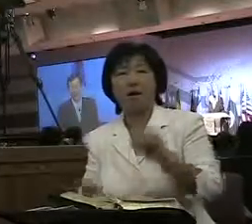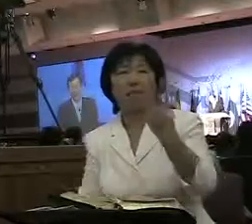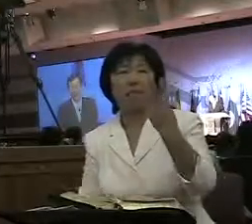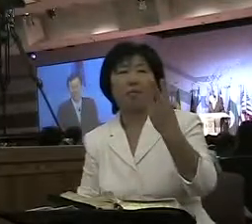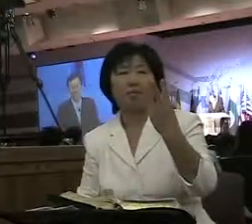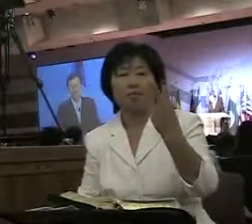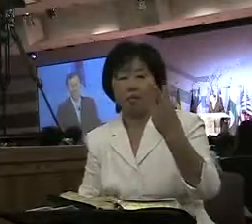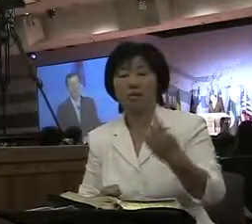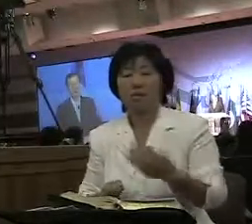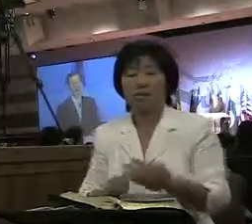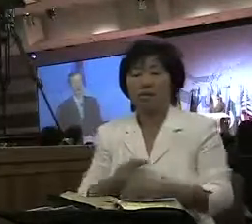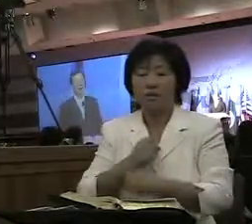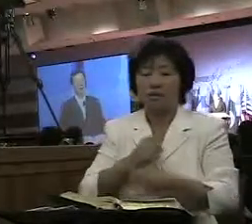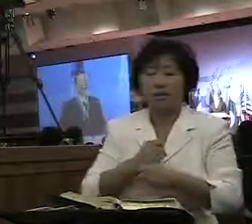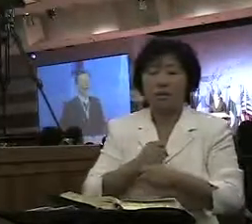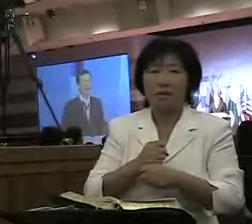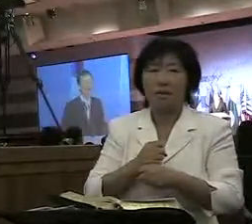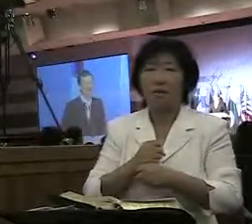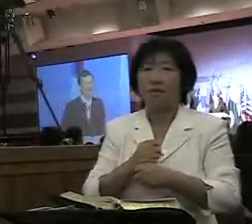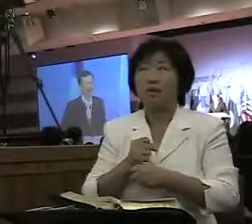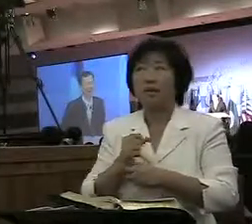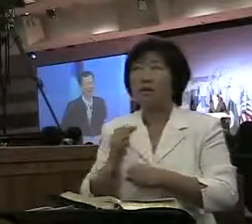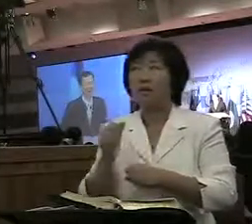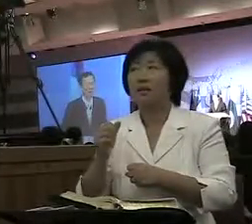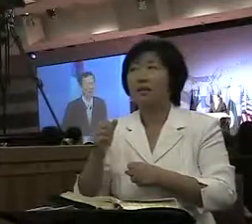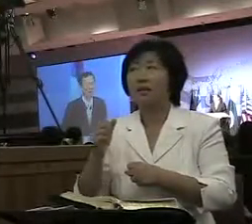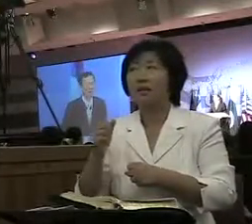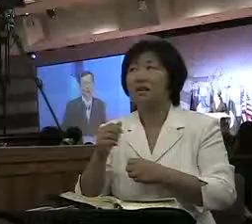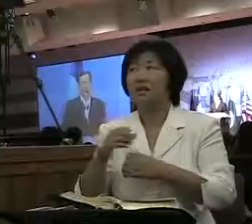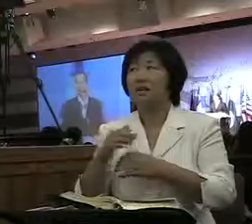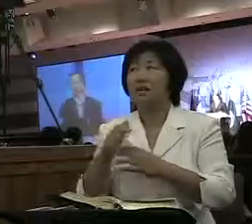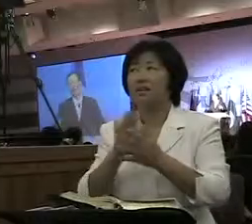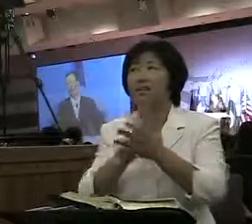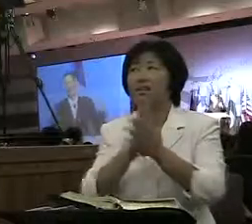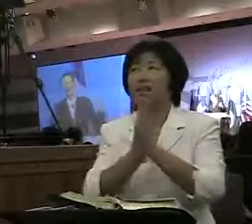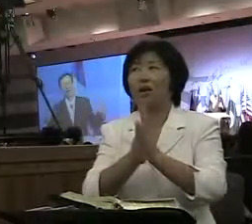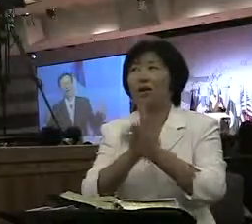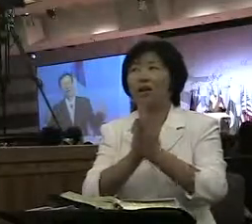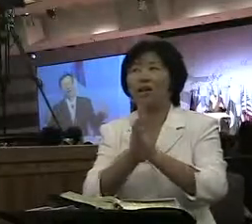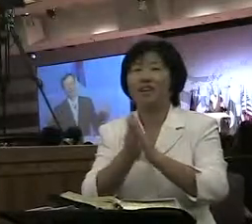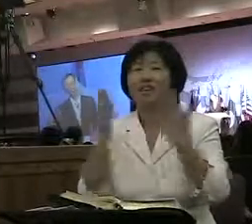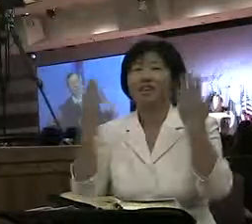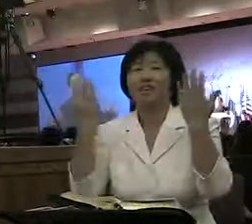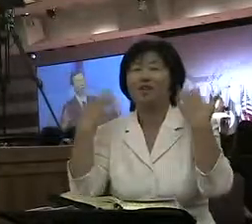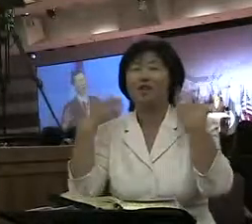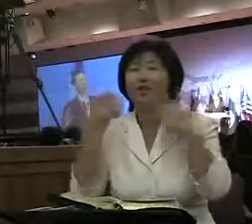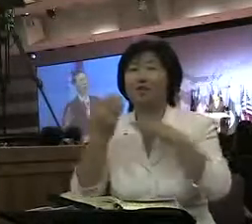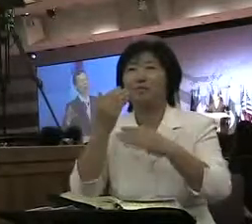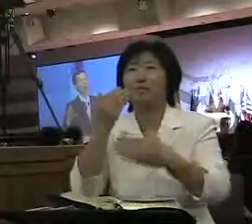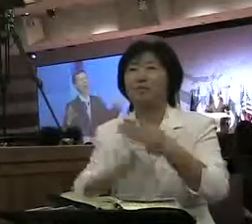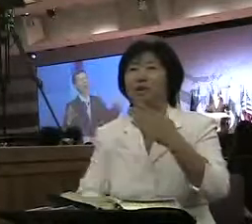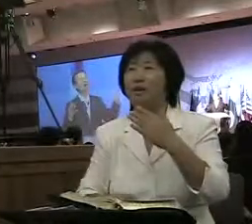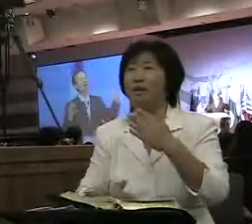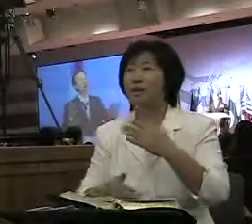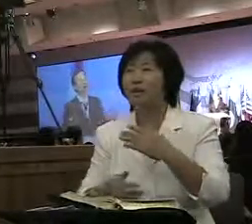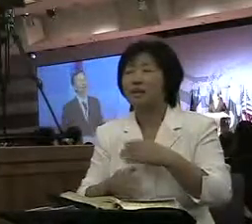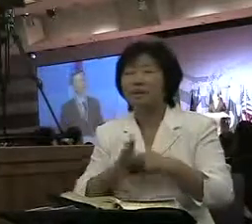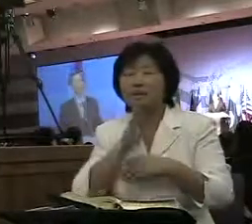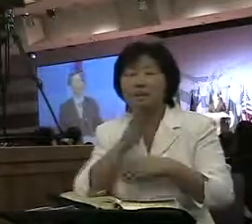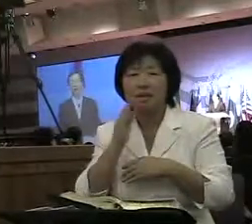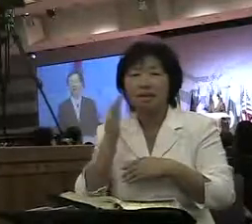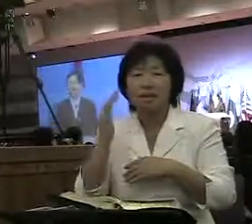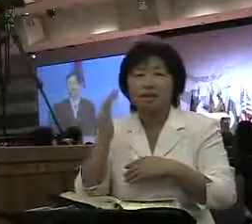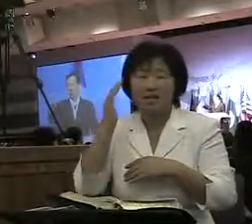있나요? 트래픽 스쿨 때문에 선거 빼놓고 여러분 정말 좀